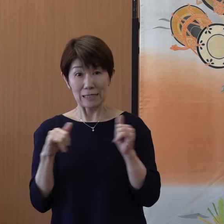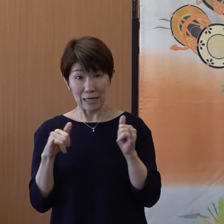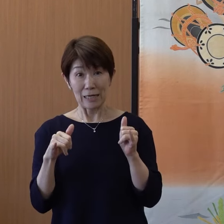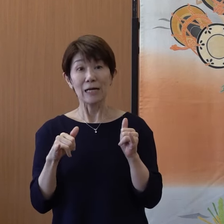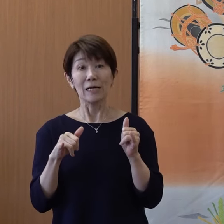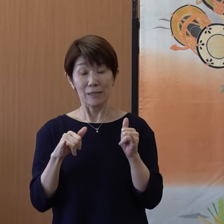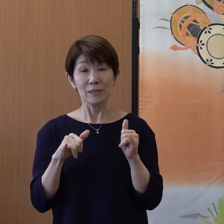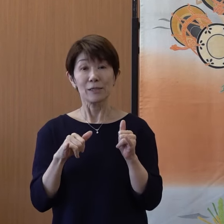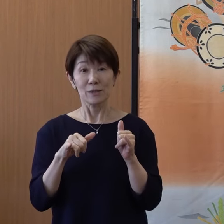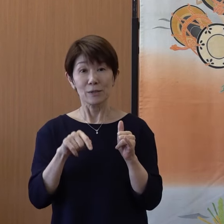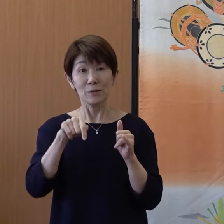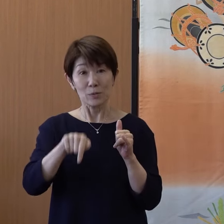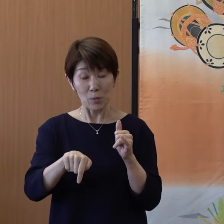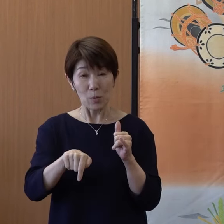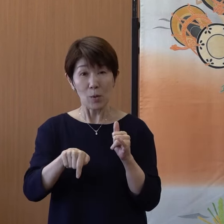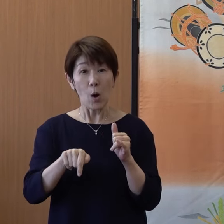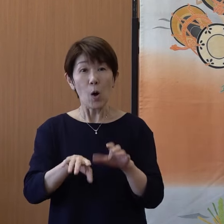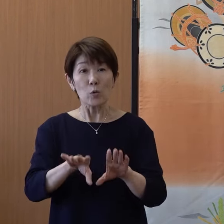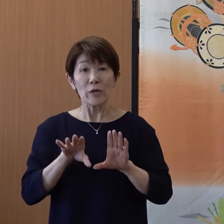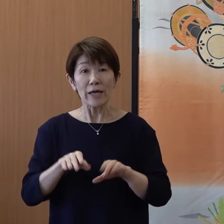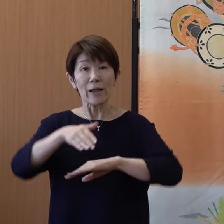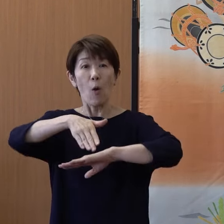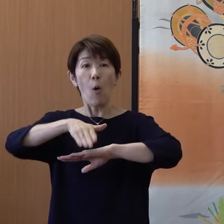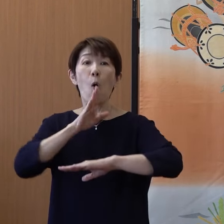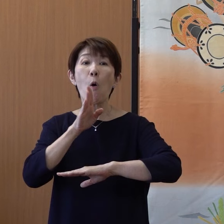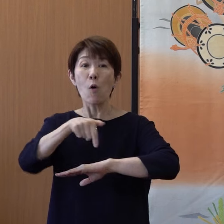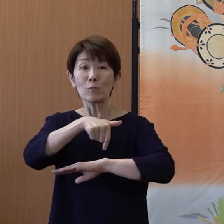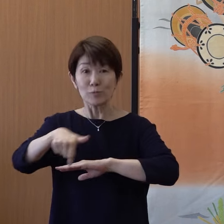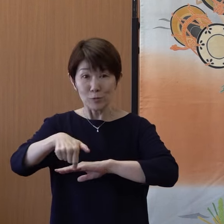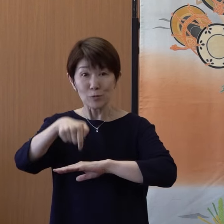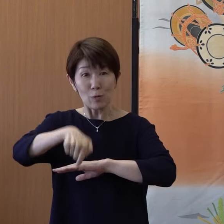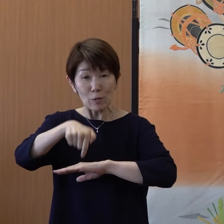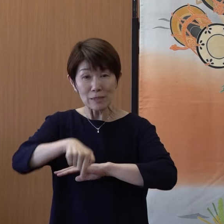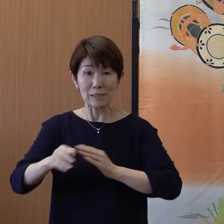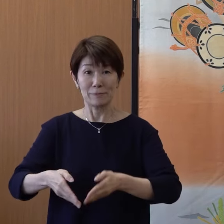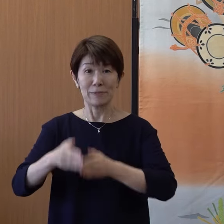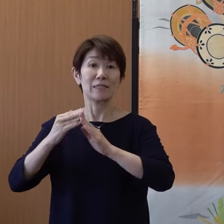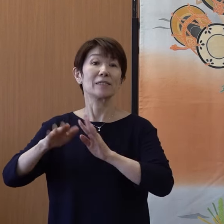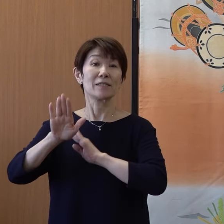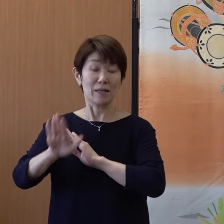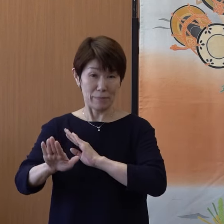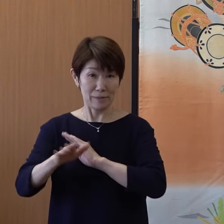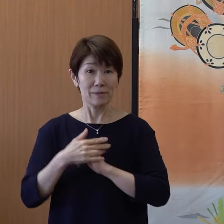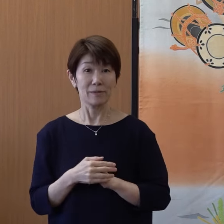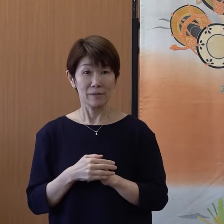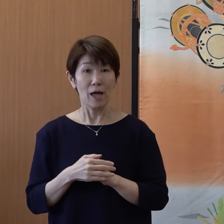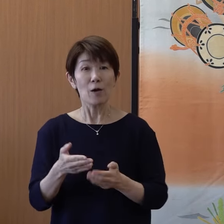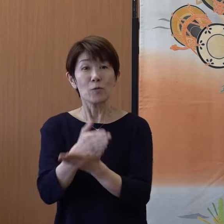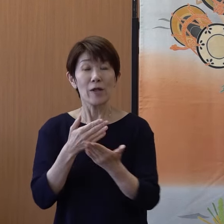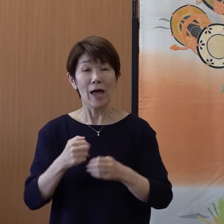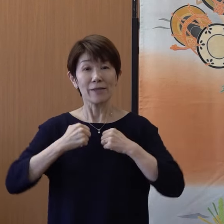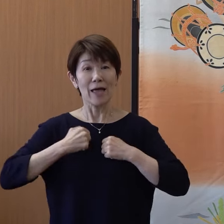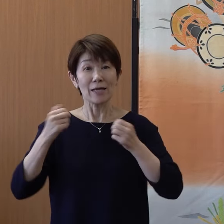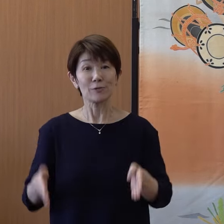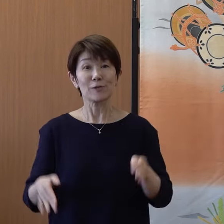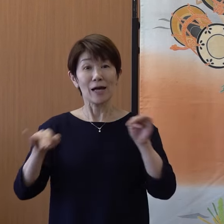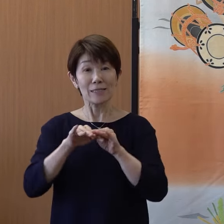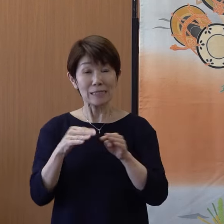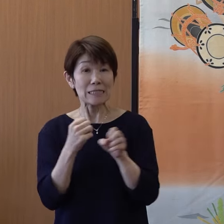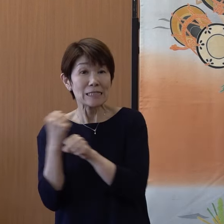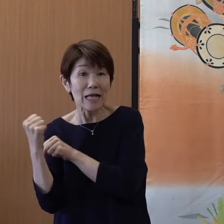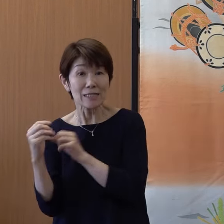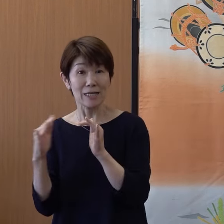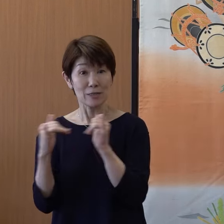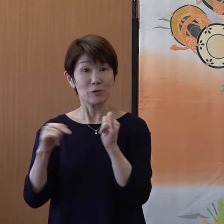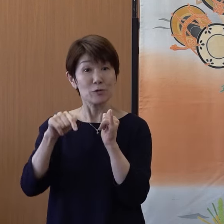で設置をしております。そして額谷ふれあい体育館に今避難されている方々も